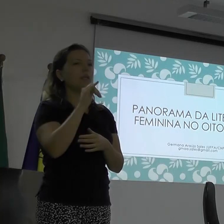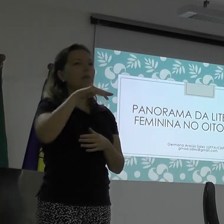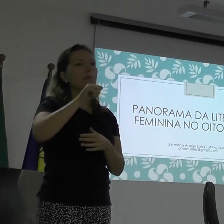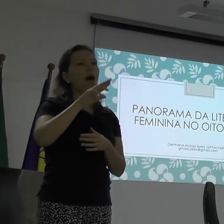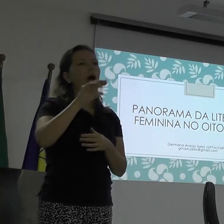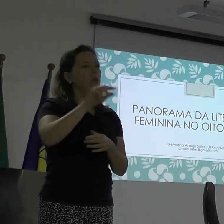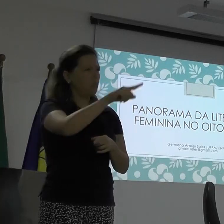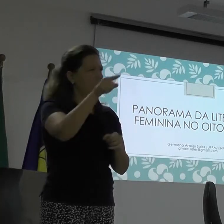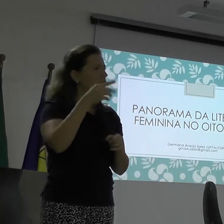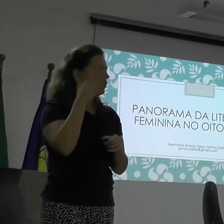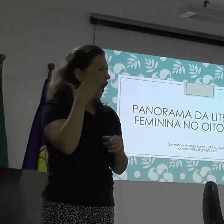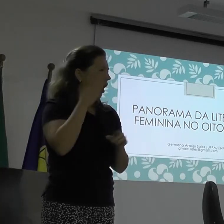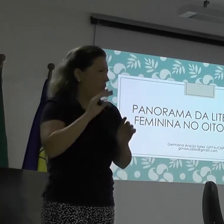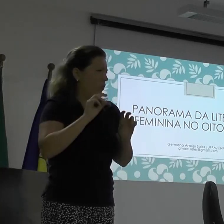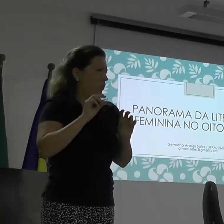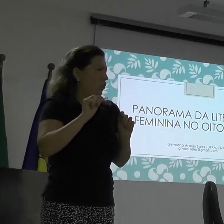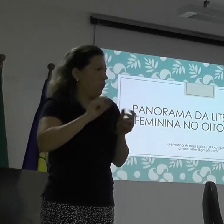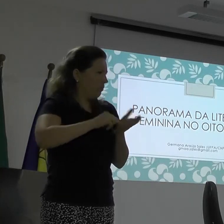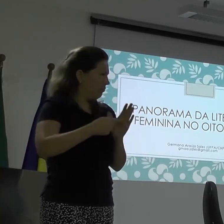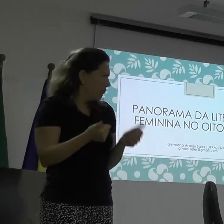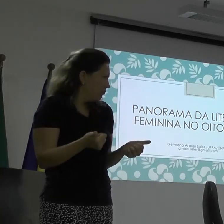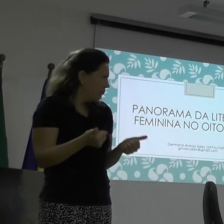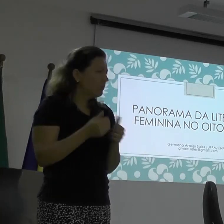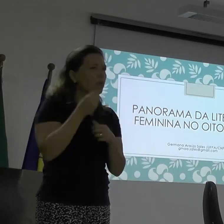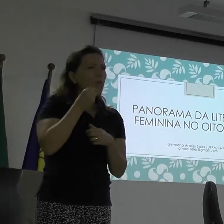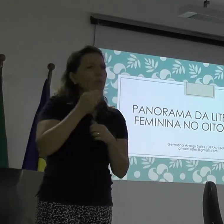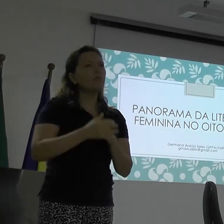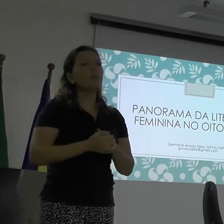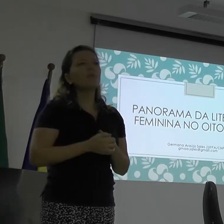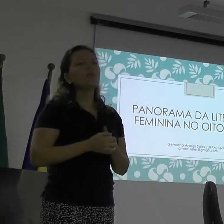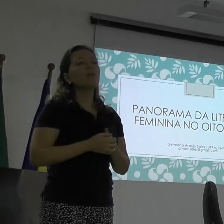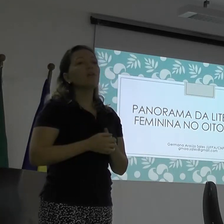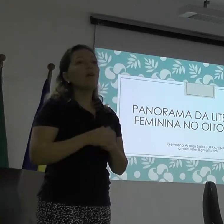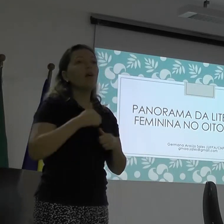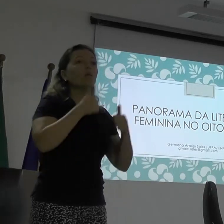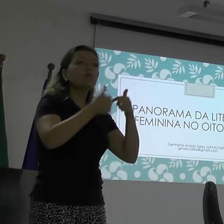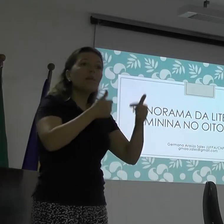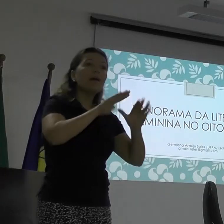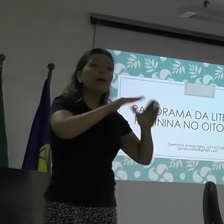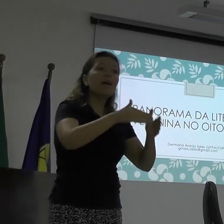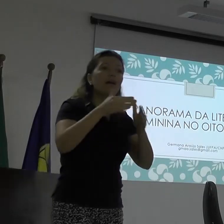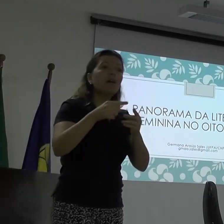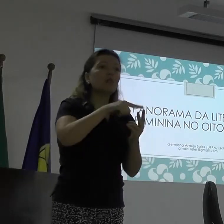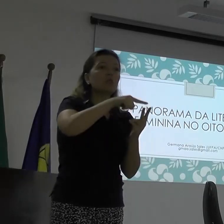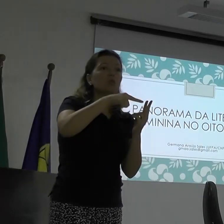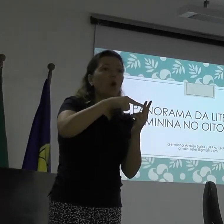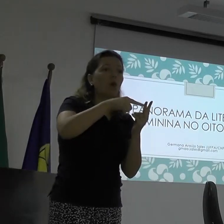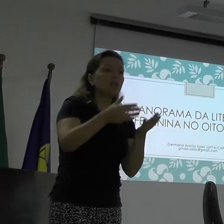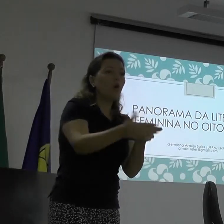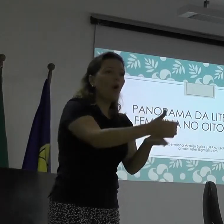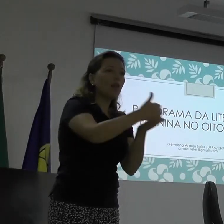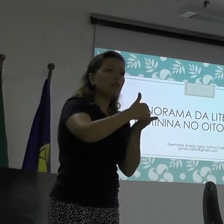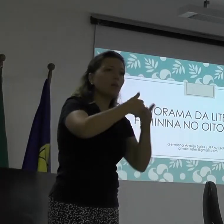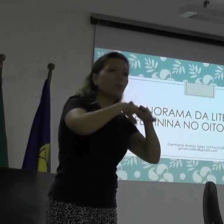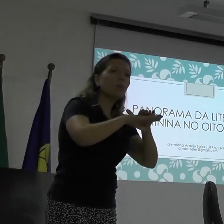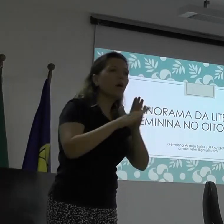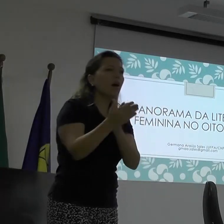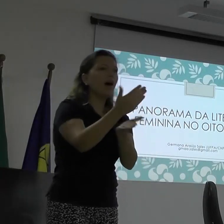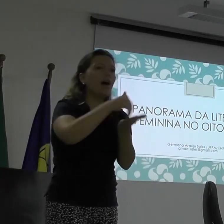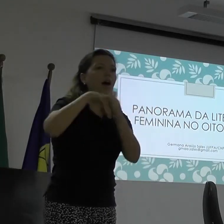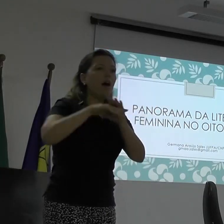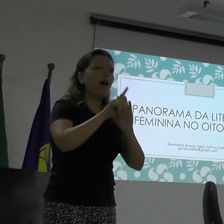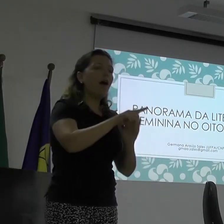que são fontes primárias. E eu trabalho especificamente com 2 acervos atualmente, que é o acervo do Grêmio